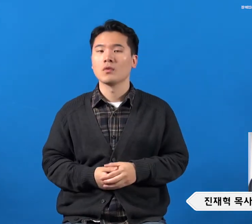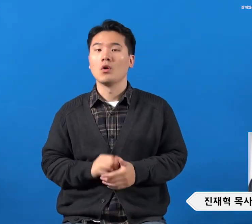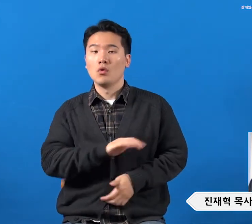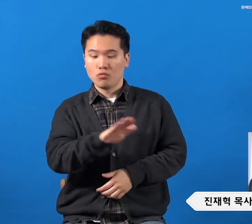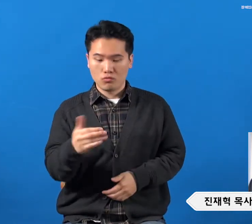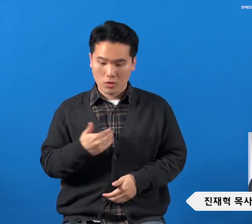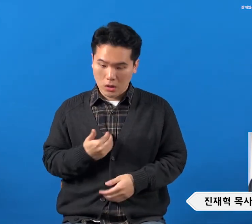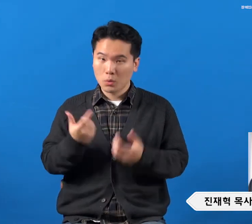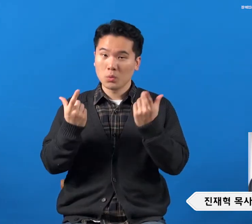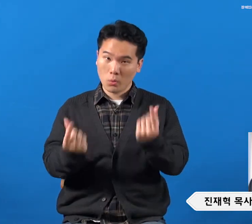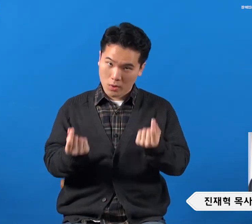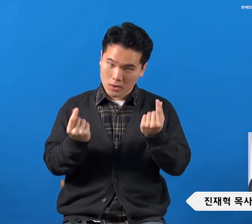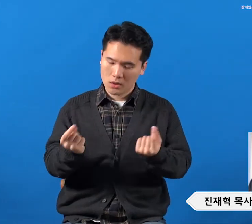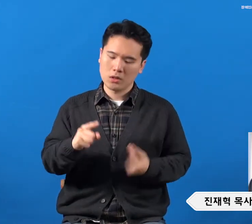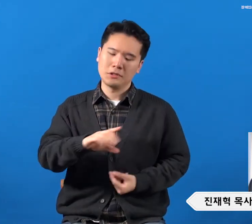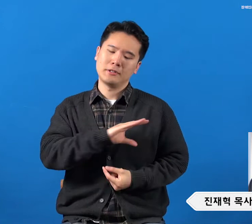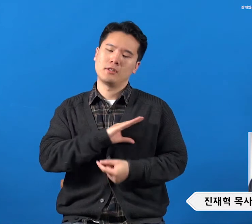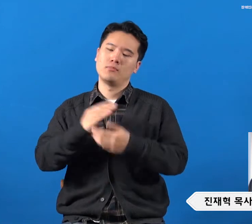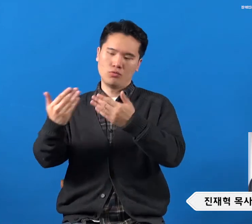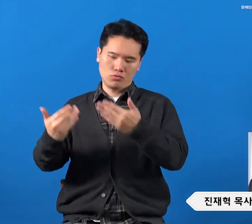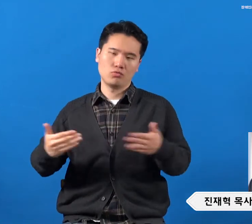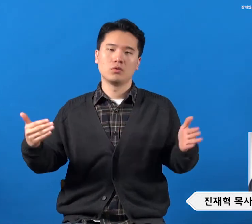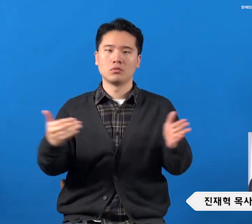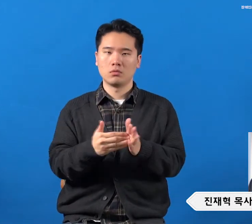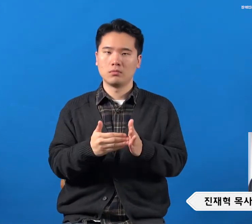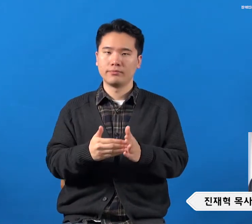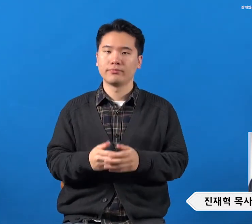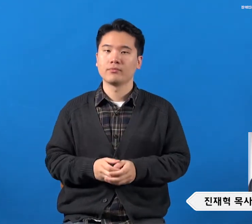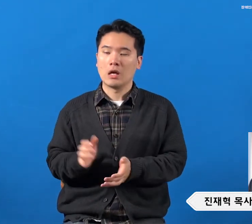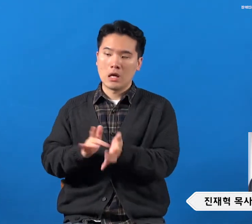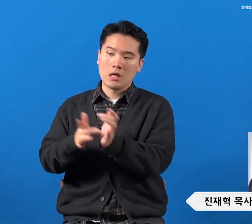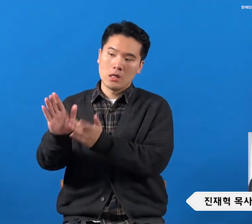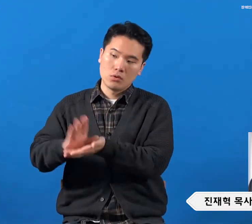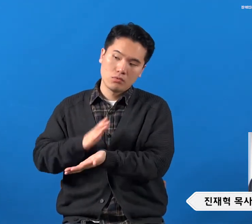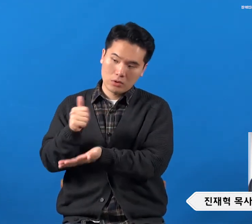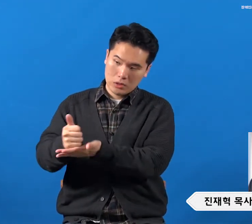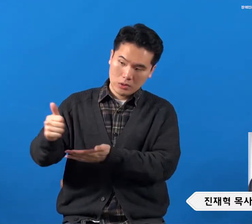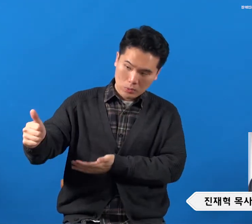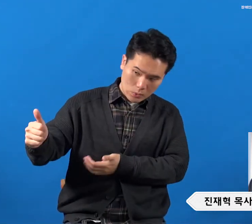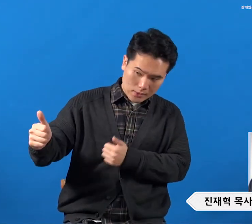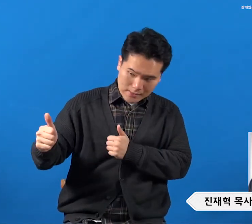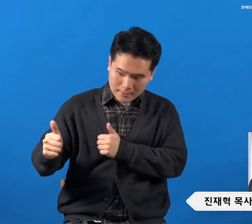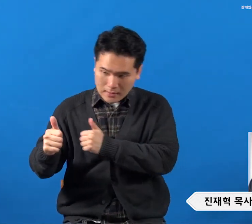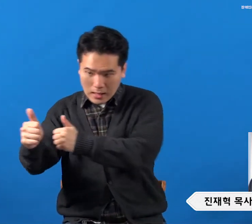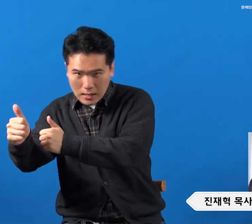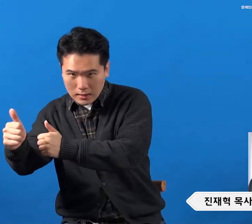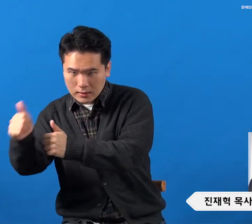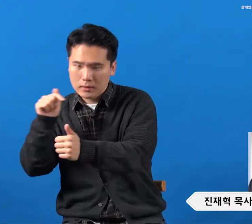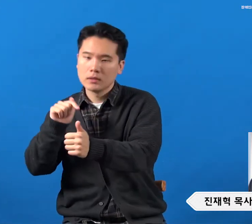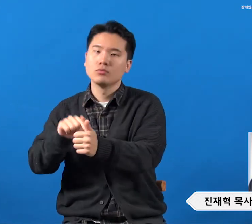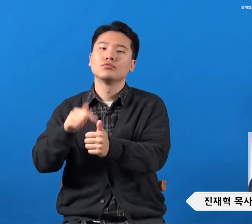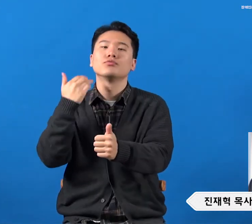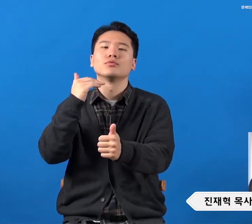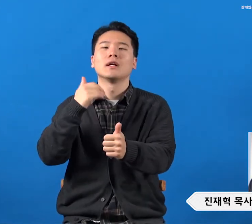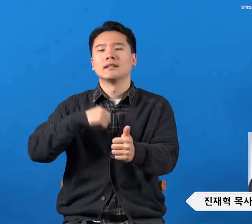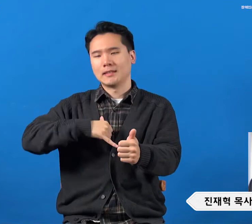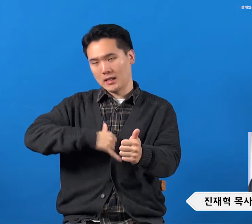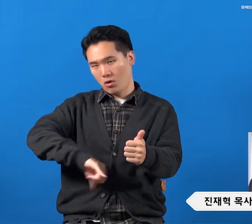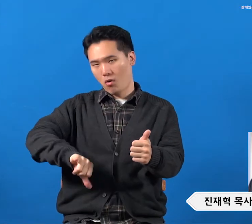이름을 주셨습니다. 그리스도인, 예수 그리스도를 따라가는 주님의 자녀된 우리의